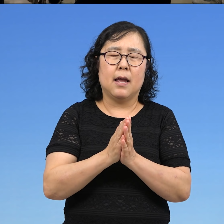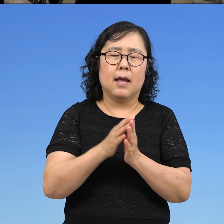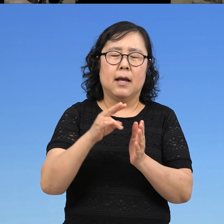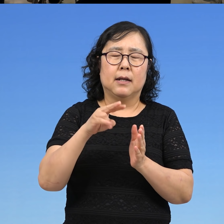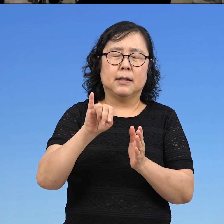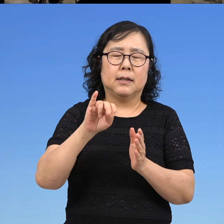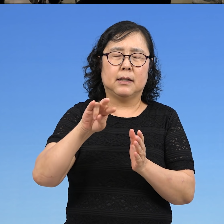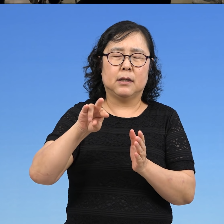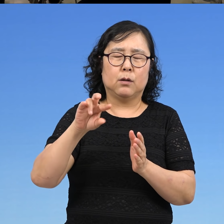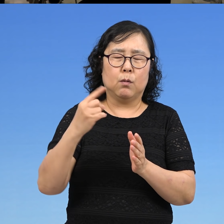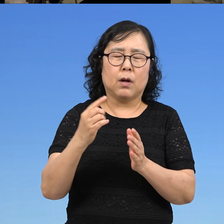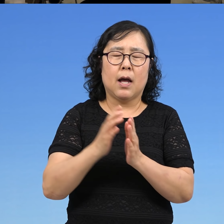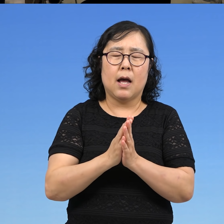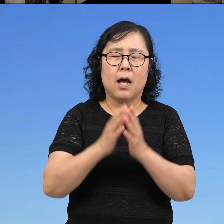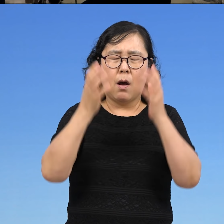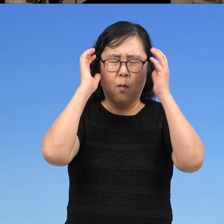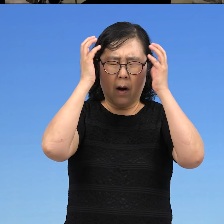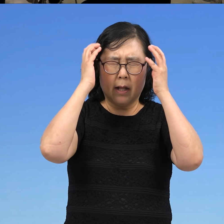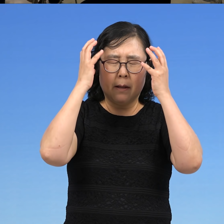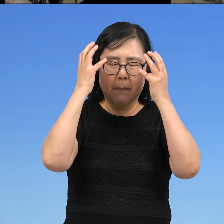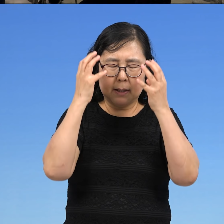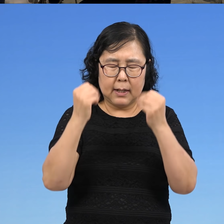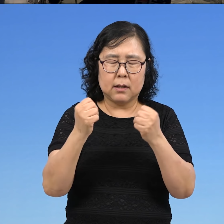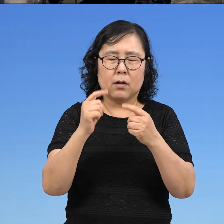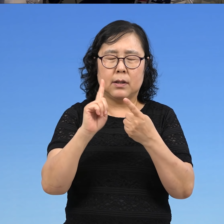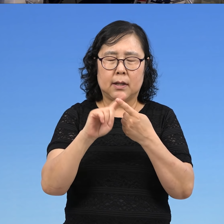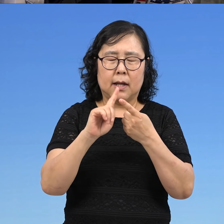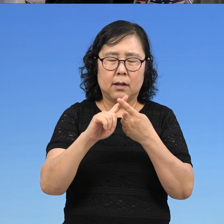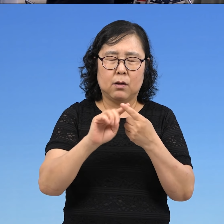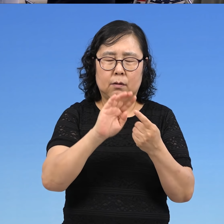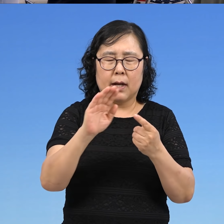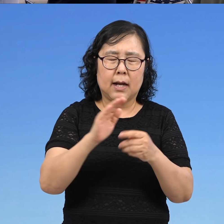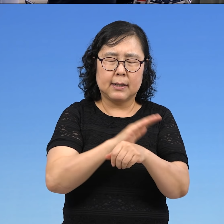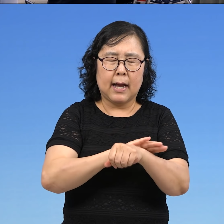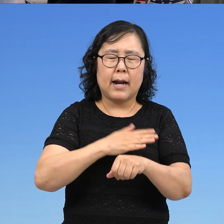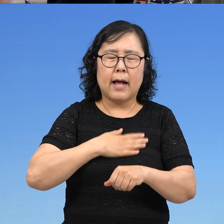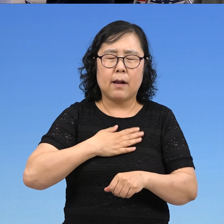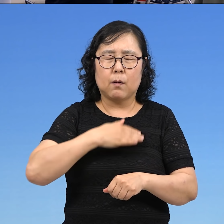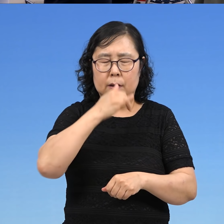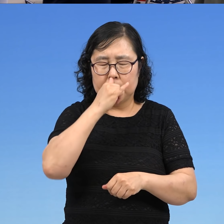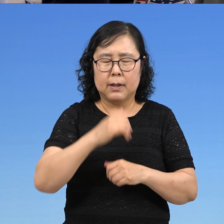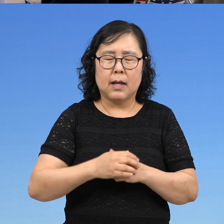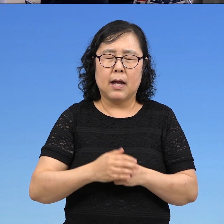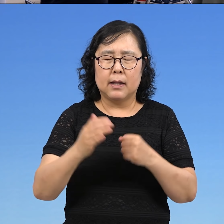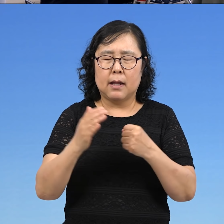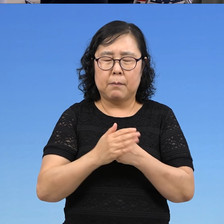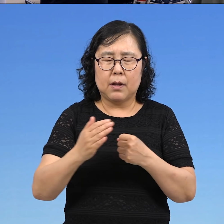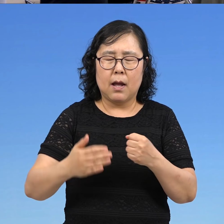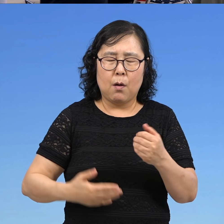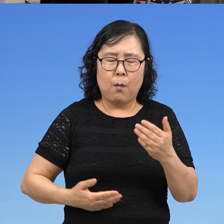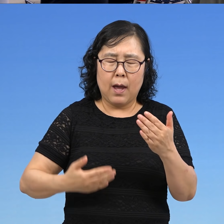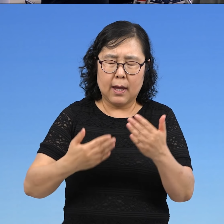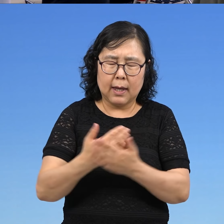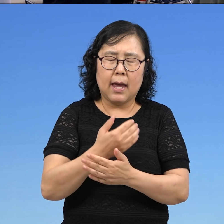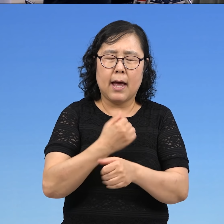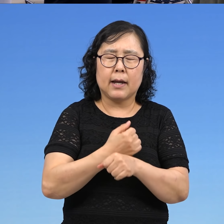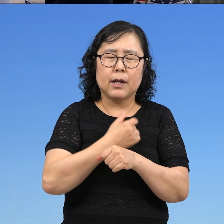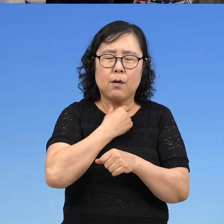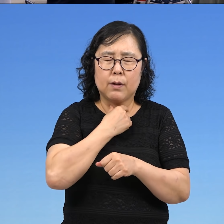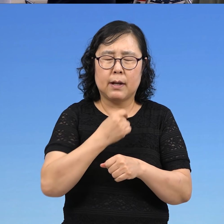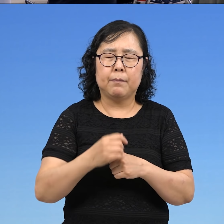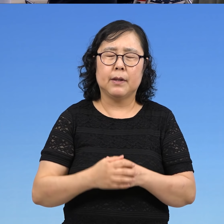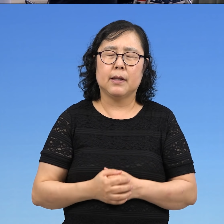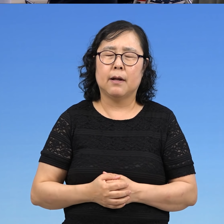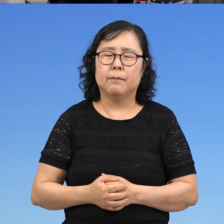얼마나 콜라를 가 떨어지는 다른 하나님 아버지께 삐 착하다고 그 하나님 앞으로 되게 잘 밀고 나가기로